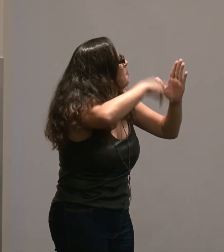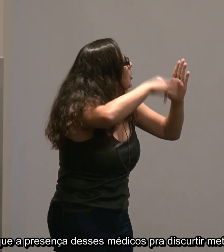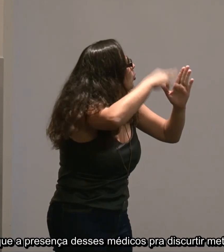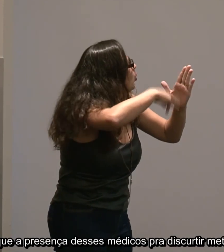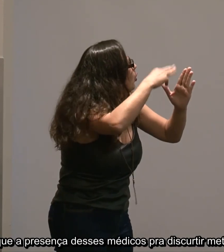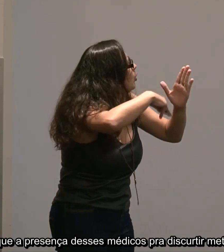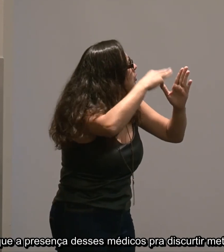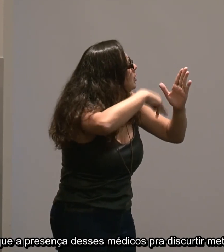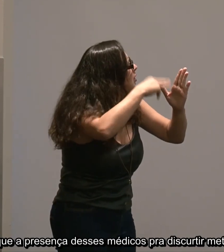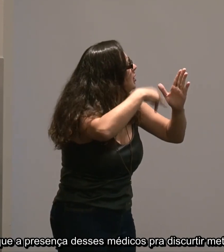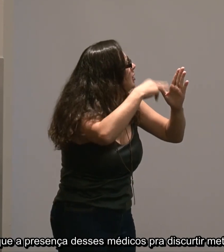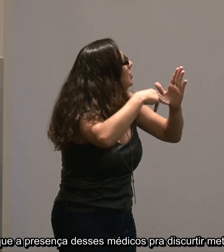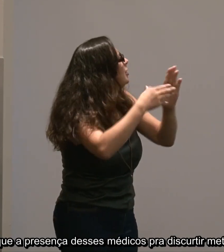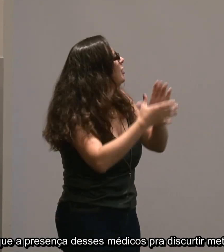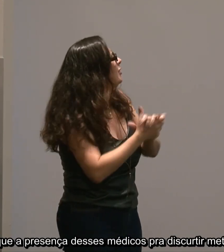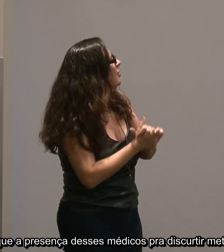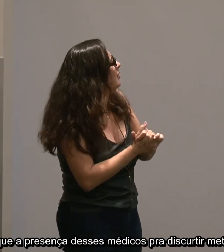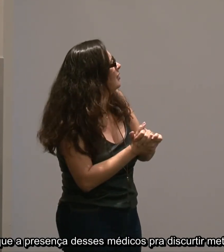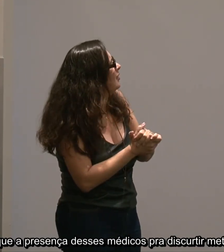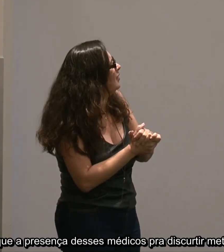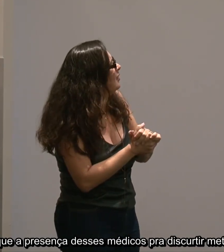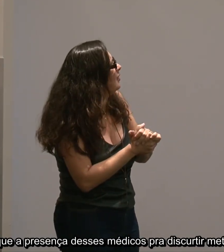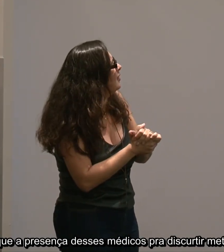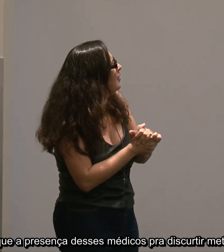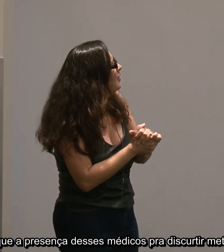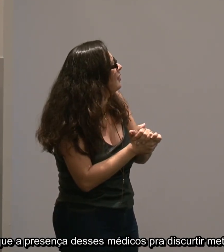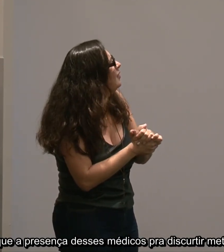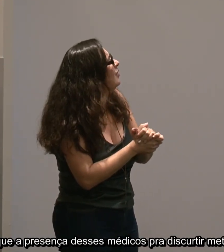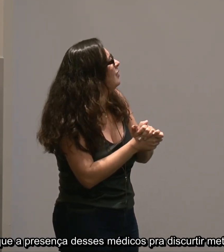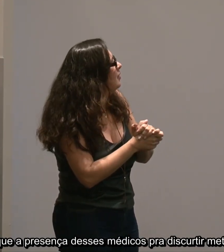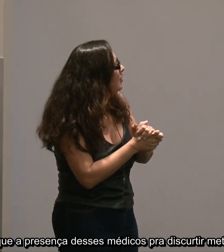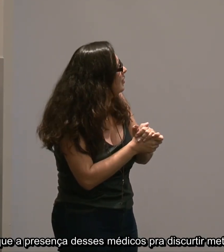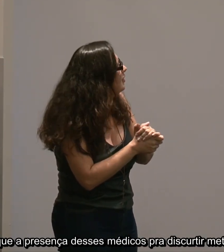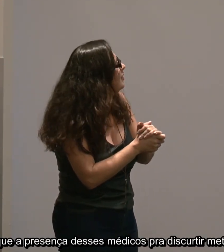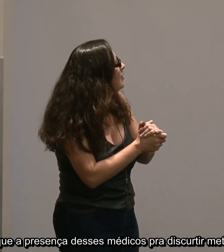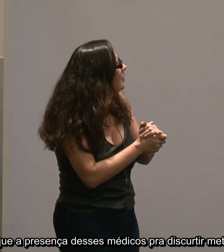por que a presença desses médicos para se trabalhar para se discutir metodologia